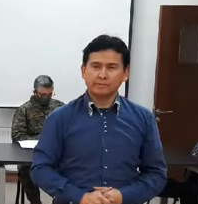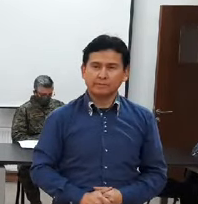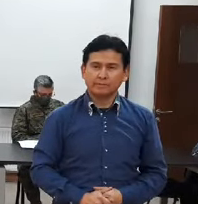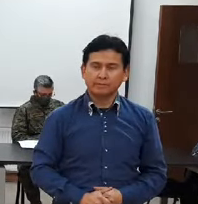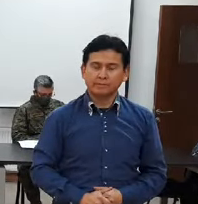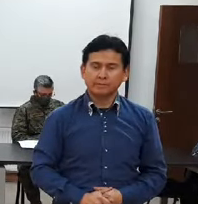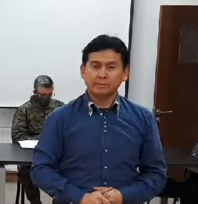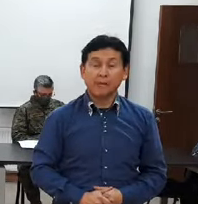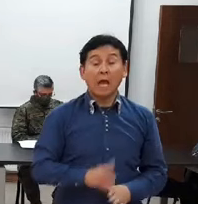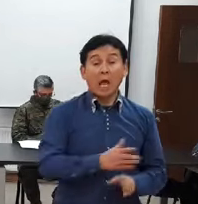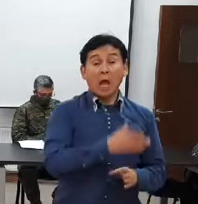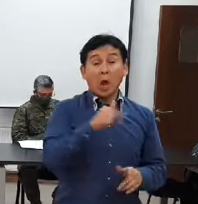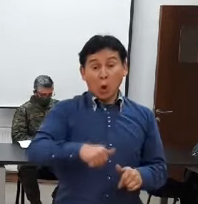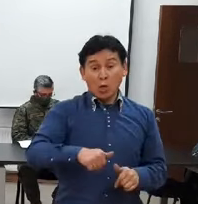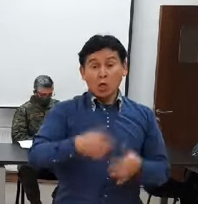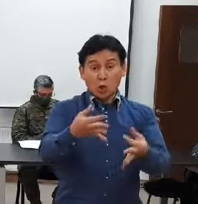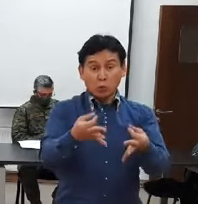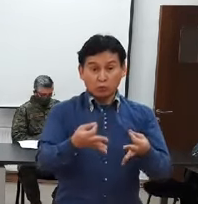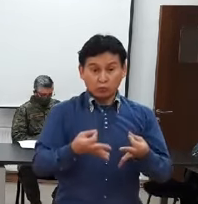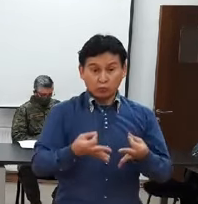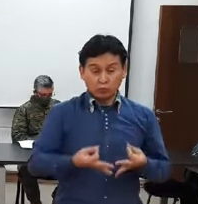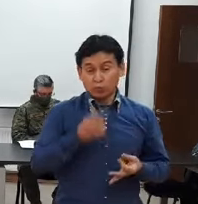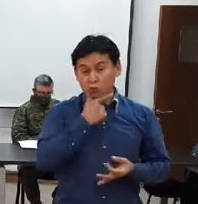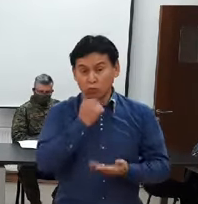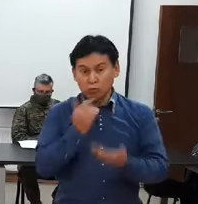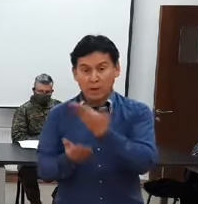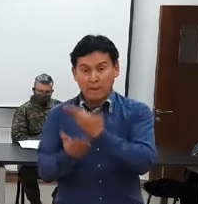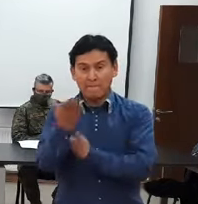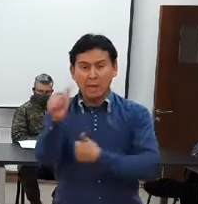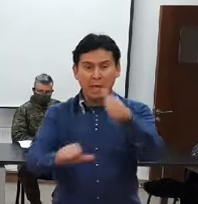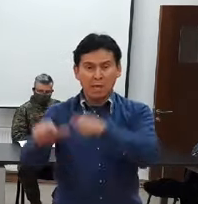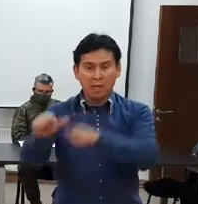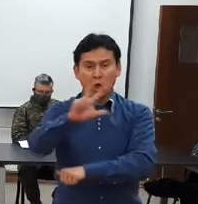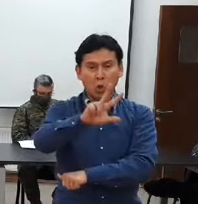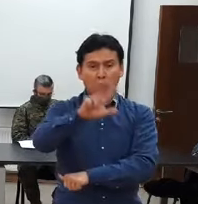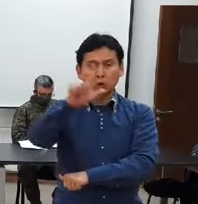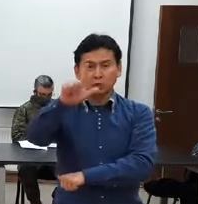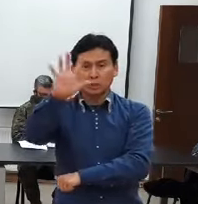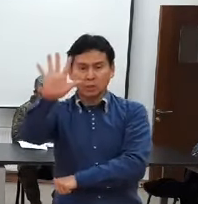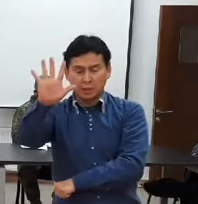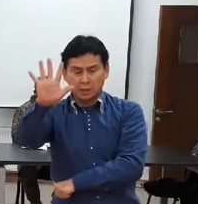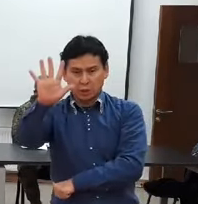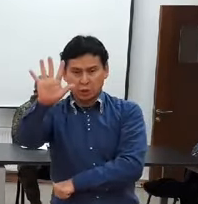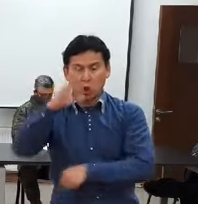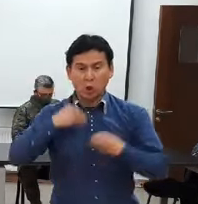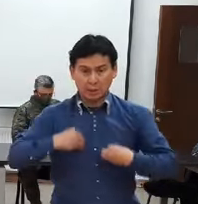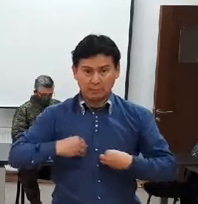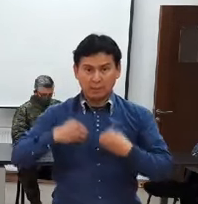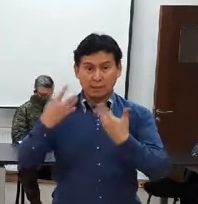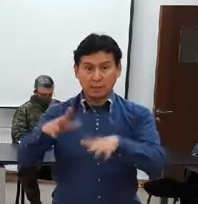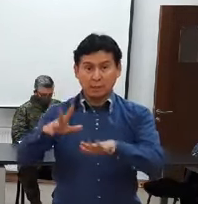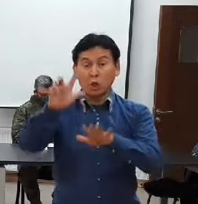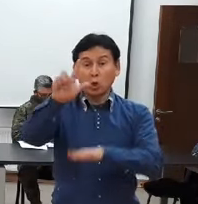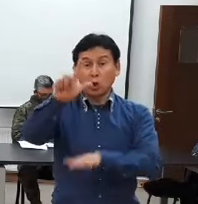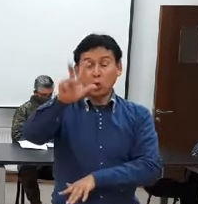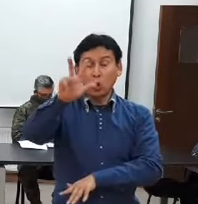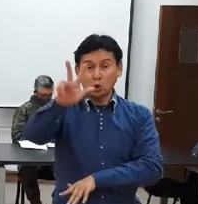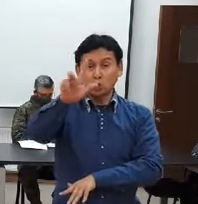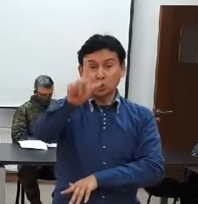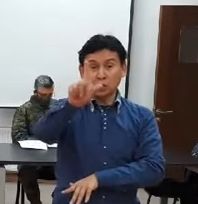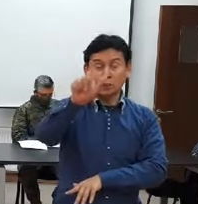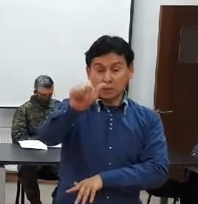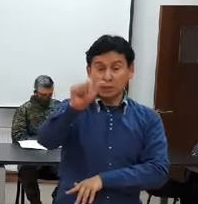Al día de hoy, el número total de sospechas enviadas a laboratorio son 875, de las cuales 861